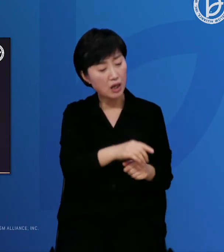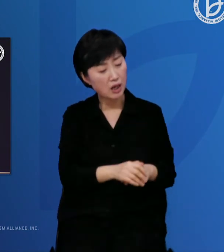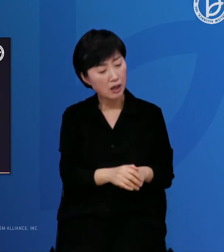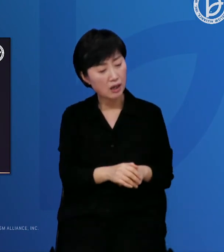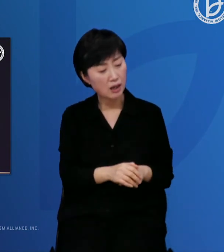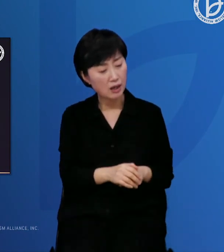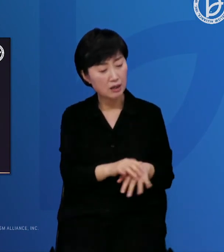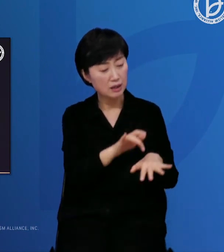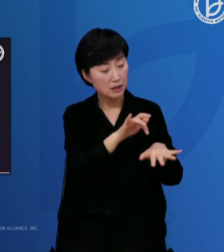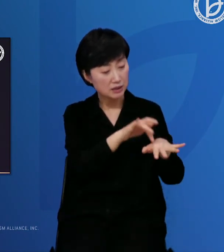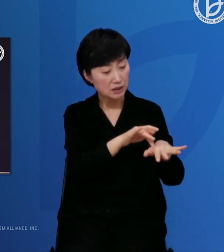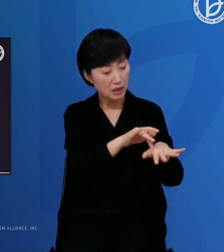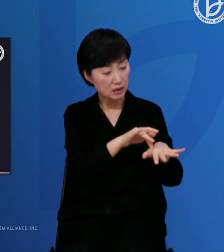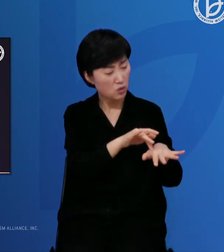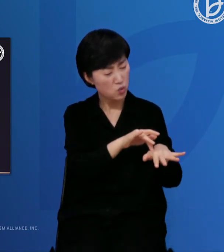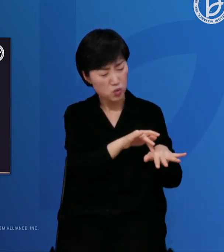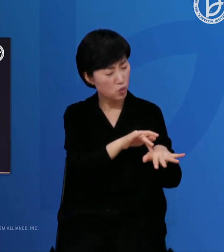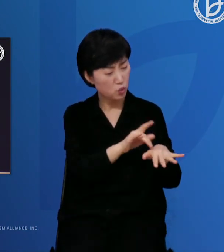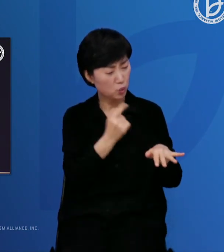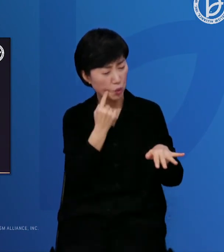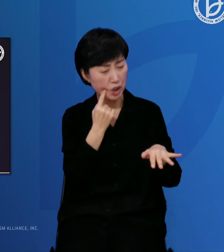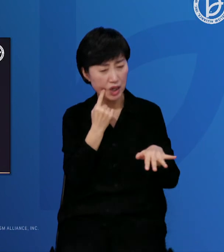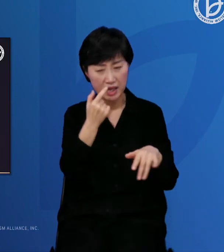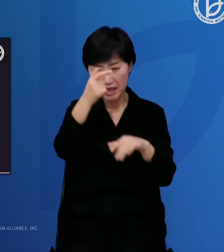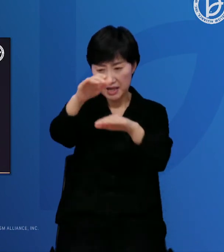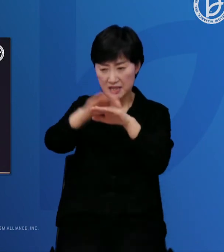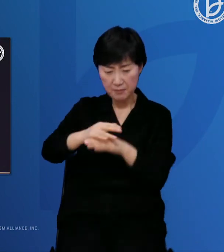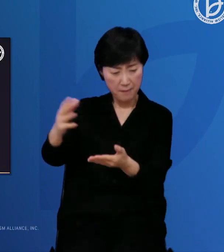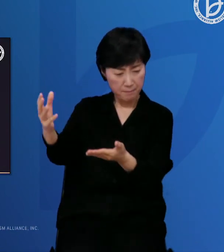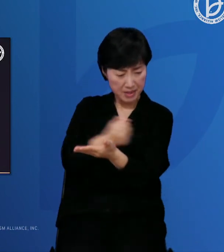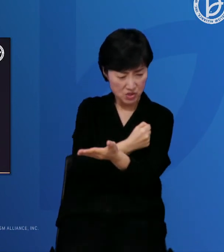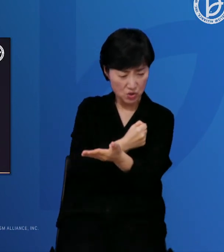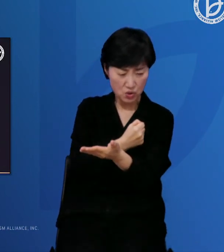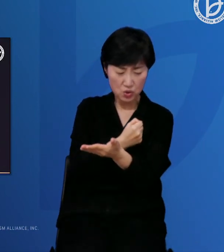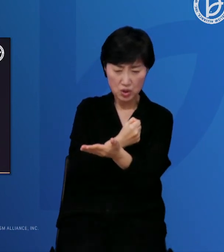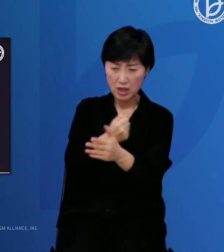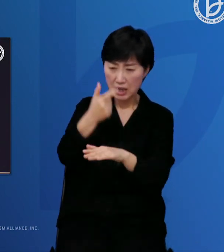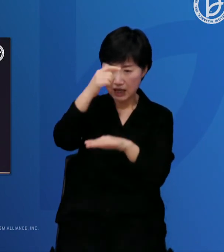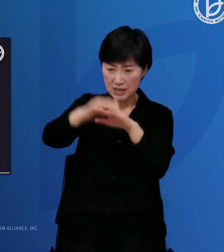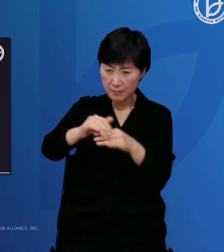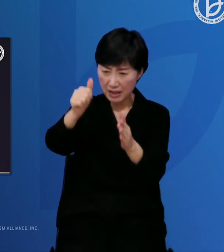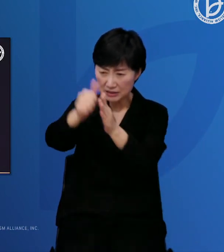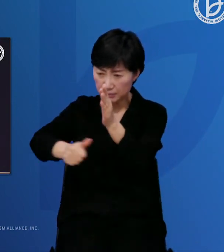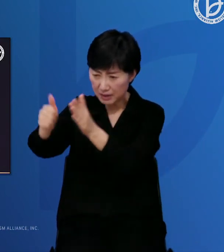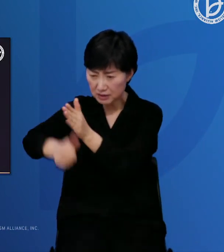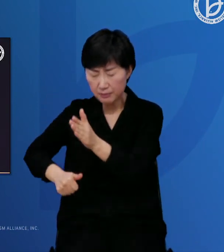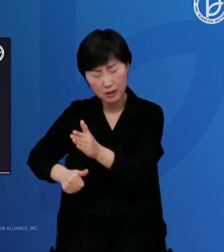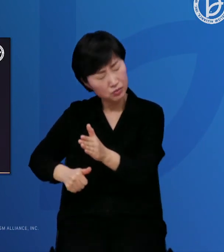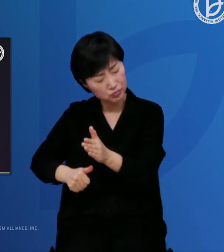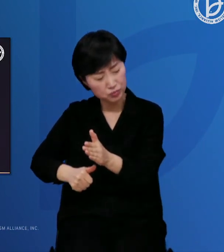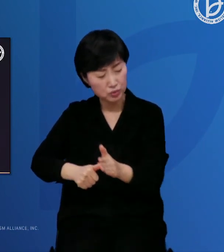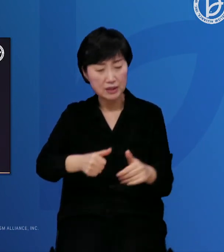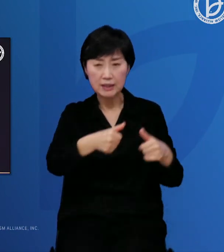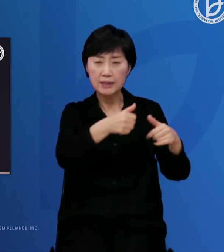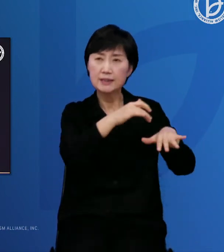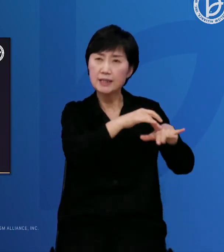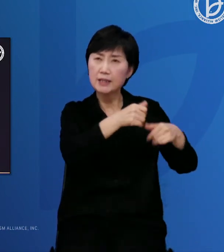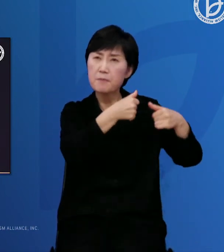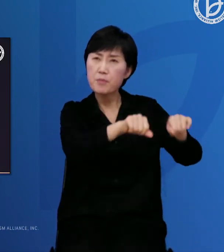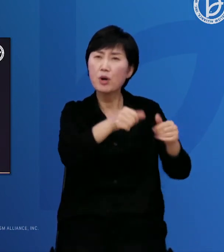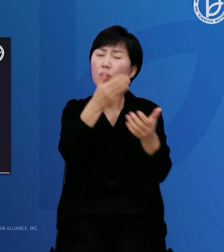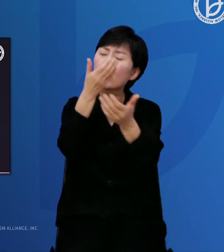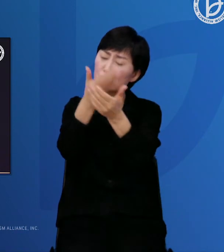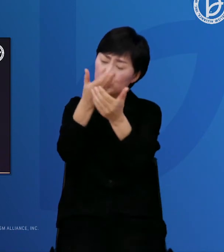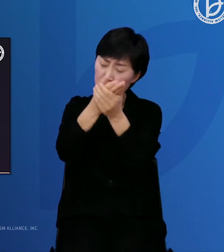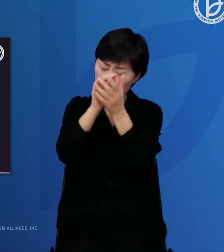빼앗아가는 사단의 전략 무너뜨려 주옵소서. And may you break down and destroy all the strategy of Satan that seeks to take away and